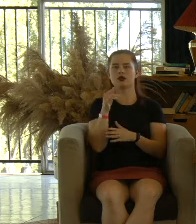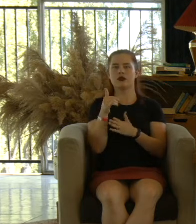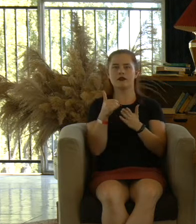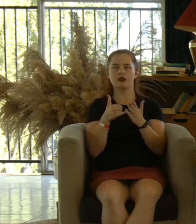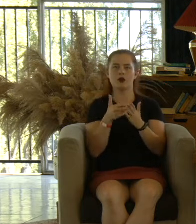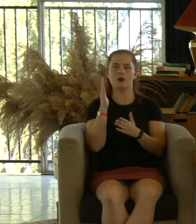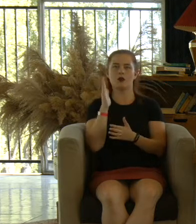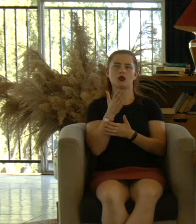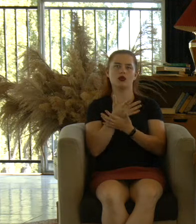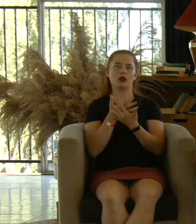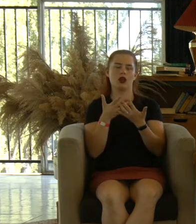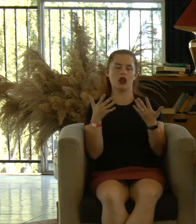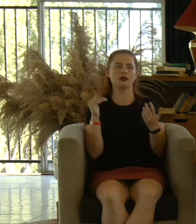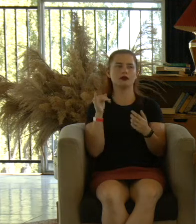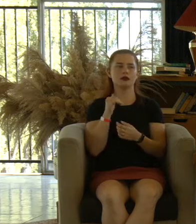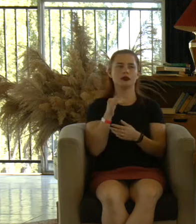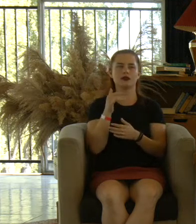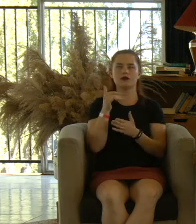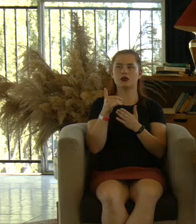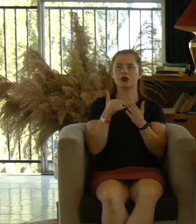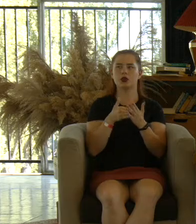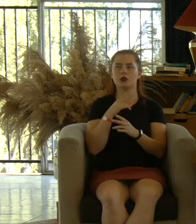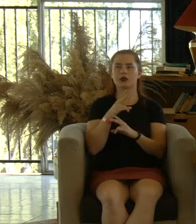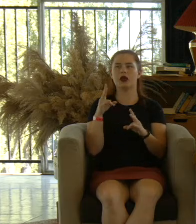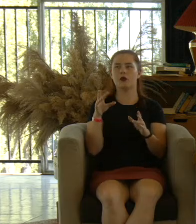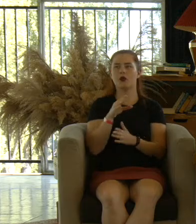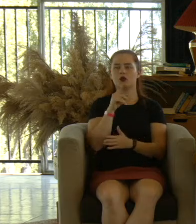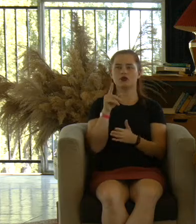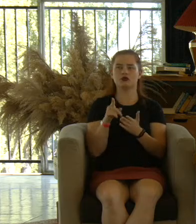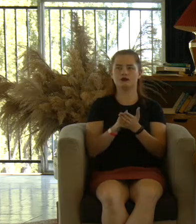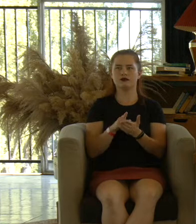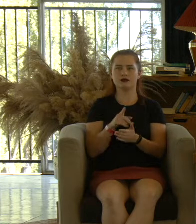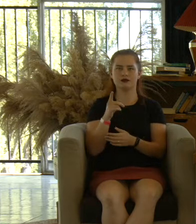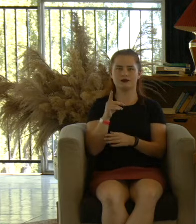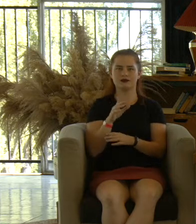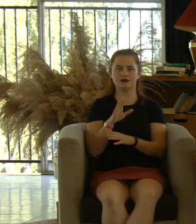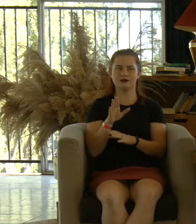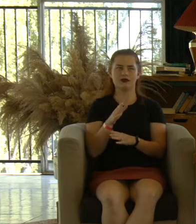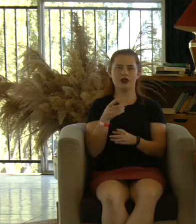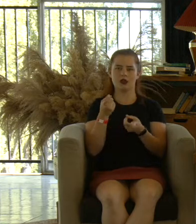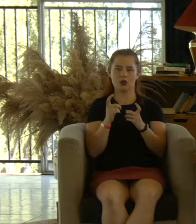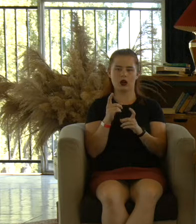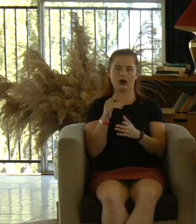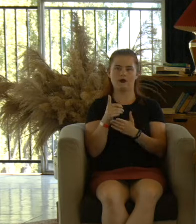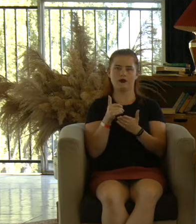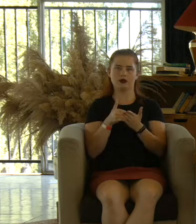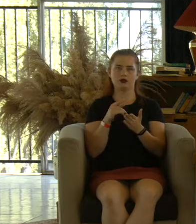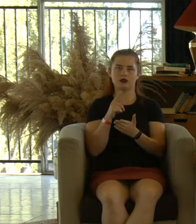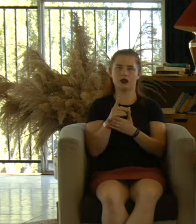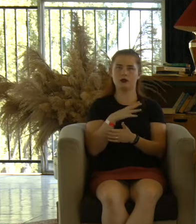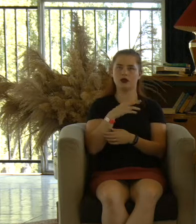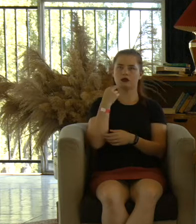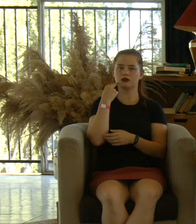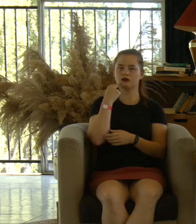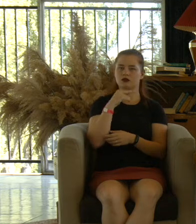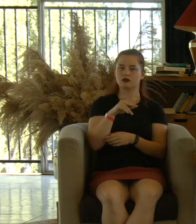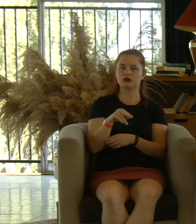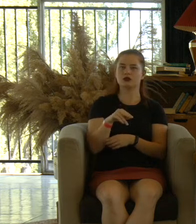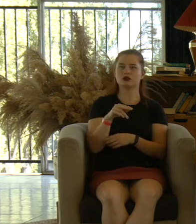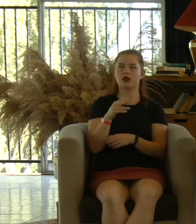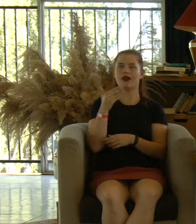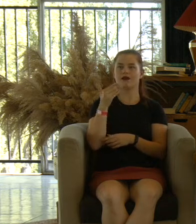будет разным. И вино никому ничего не должно. Натуральное вино может быть идеальным с точки зрения классического потребителя вина, и вы